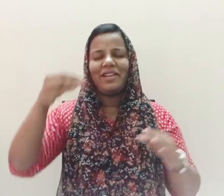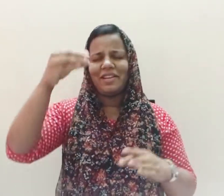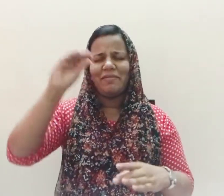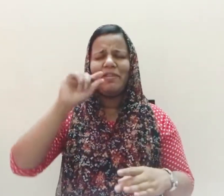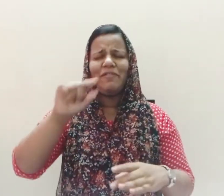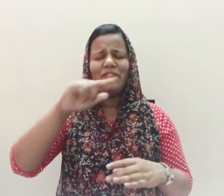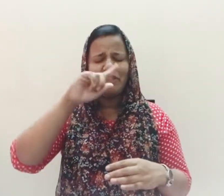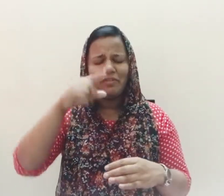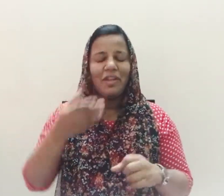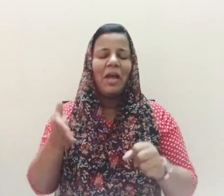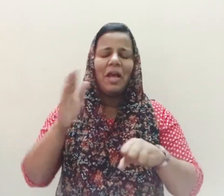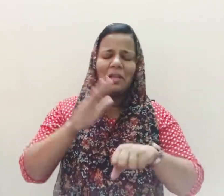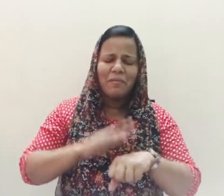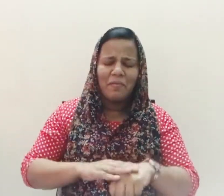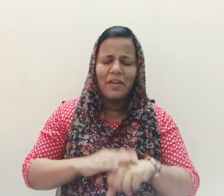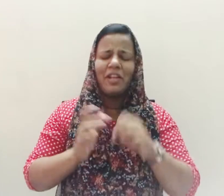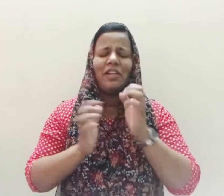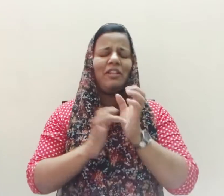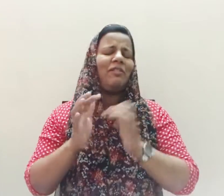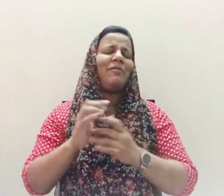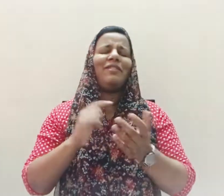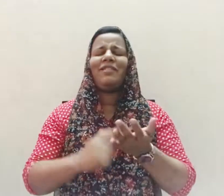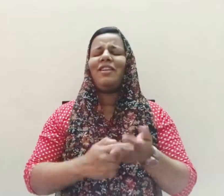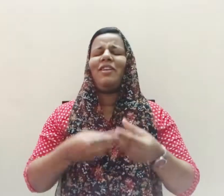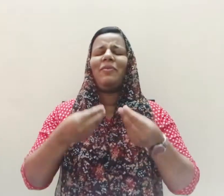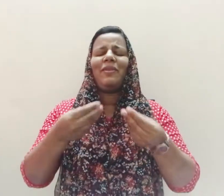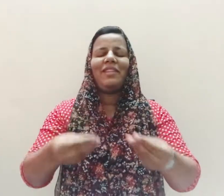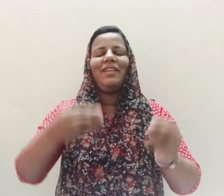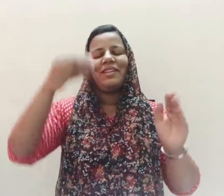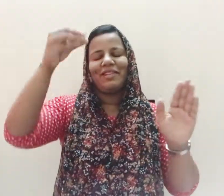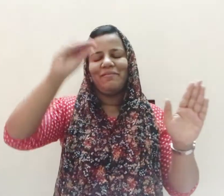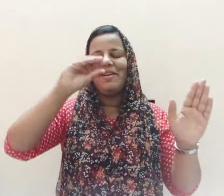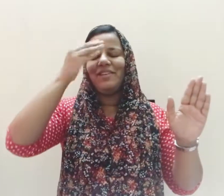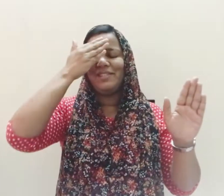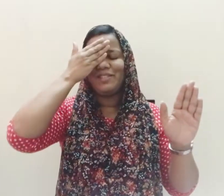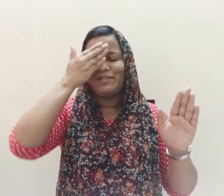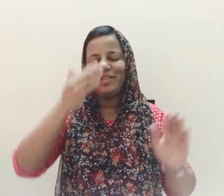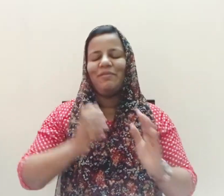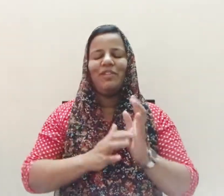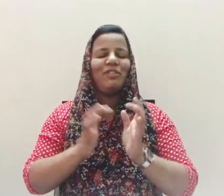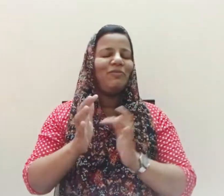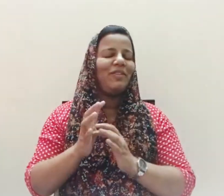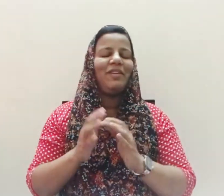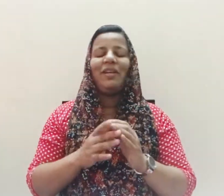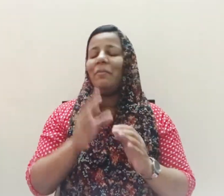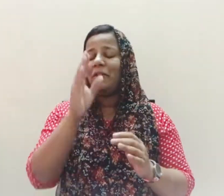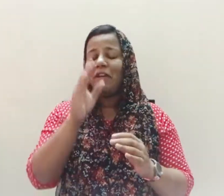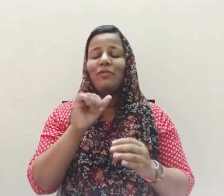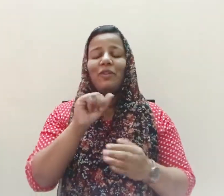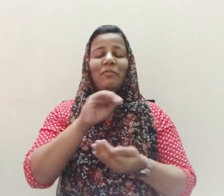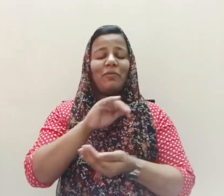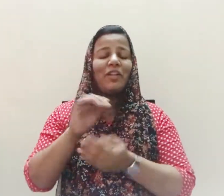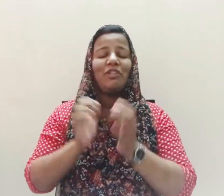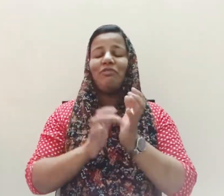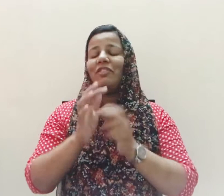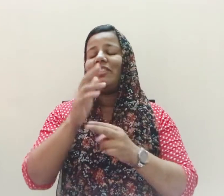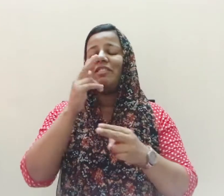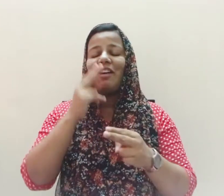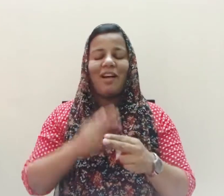ജീവിതത്തിൽ അനുഭവിപ്പാൻ കർത്താവ് ഇടവരുത്തുന്ന കൃപകൾക്കായി സ്തോത്രം. അങ്ങനെ പുത്രനാമ യേശു ക്രിസ്തുവിൻ്റെ നാമത്തിൽ ഞാനിവരെ ബ്ലസ് ചെയ്യുക